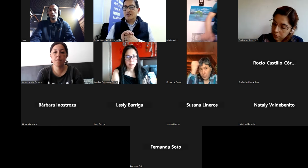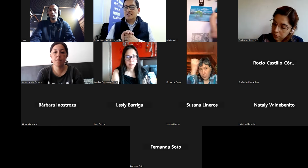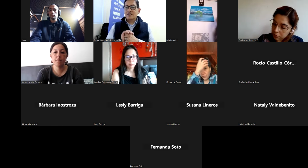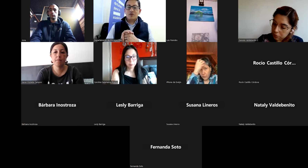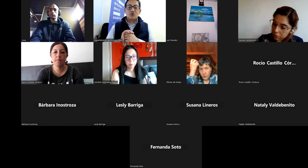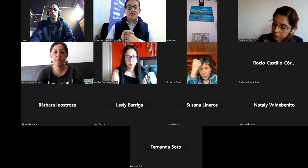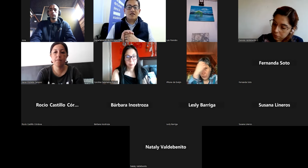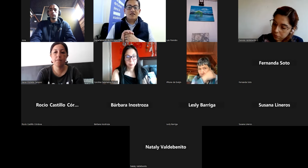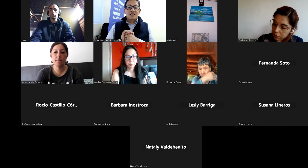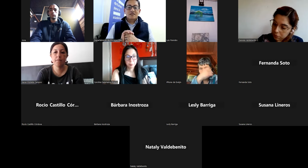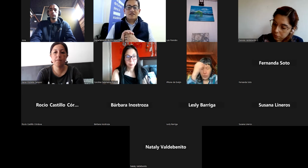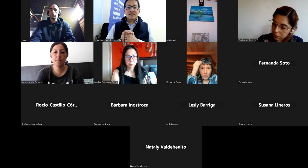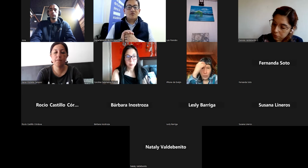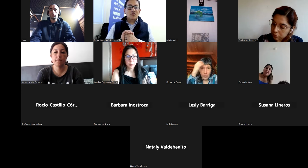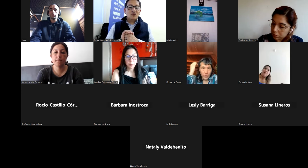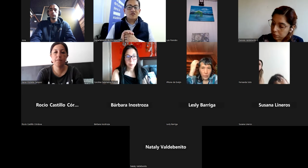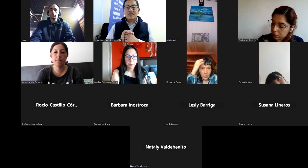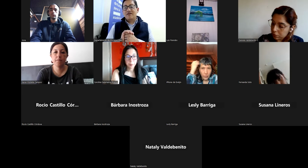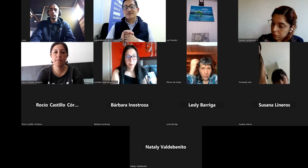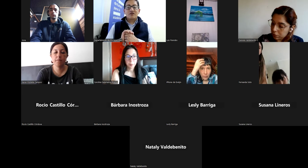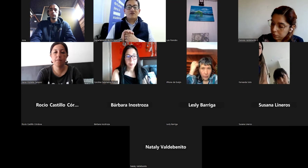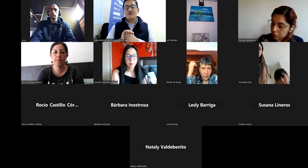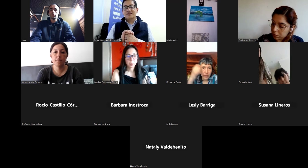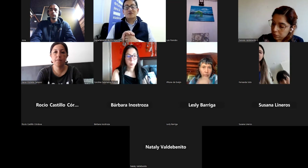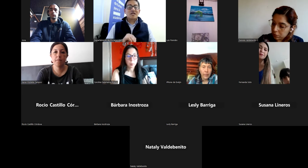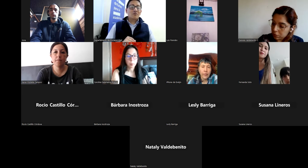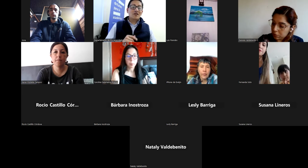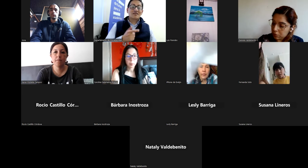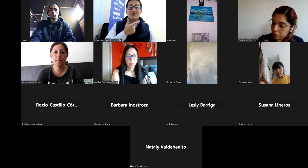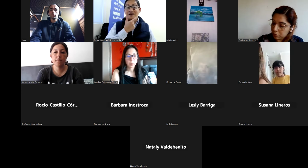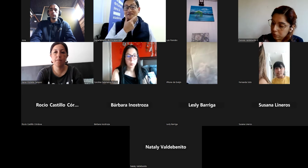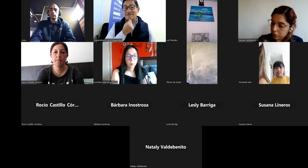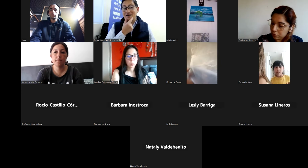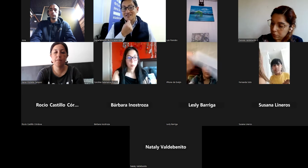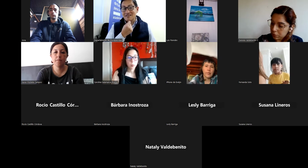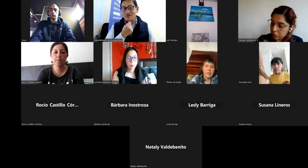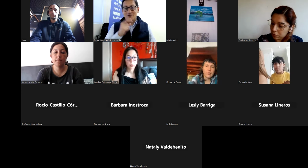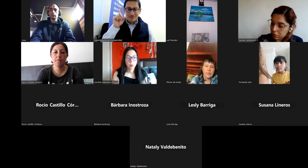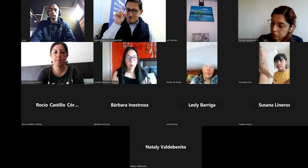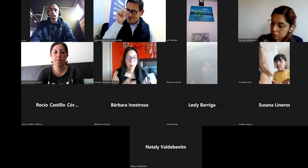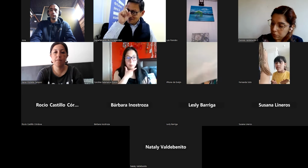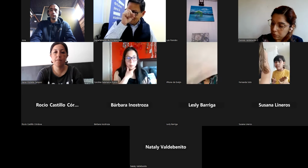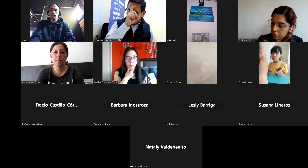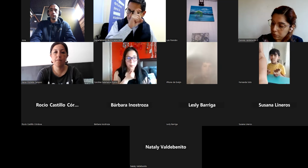conecte nos pregunta si entendimos o no, si estaba fácil o no, difícil, y ustedes pueden decirle ahora fácil o difícil.